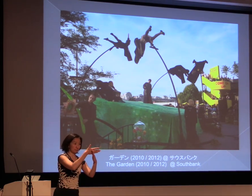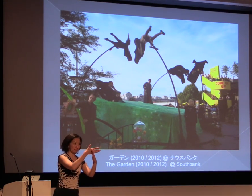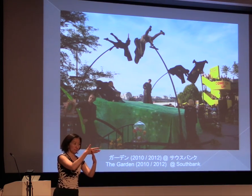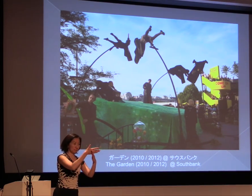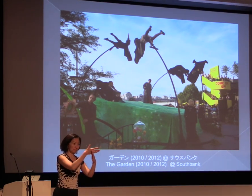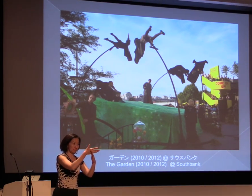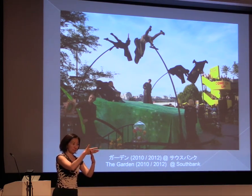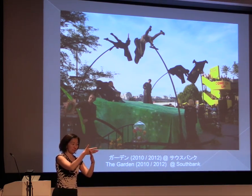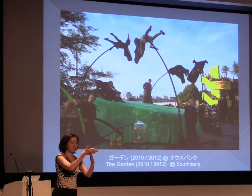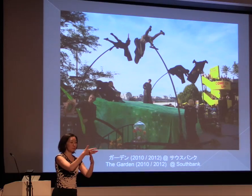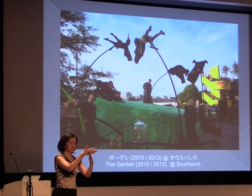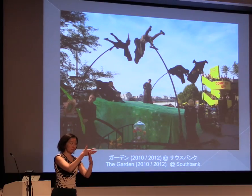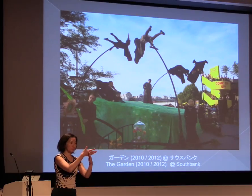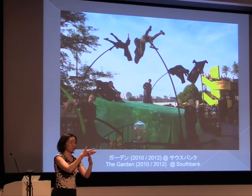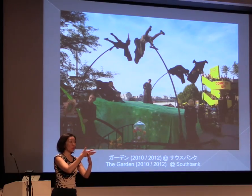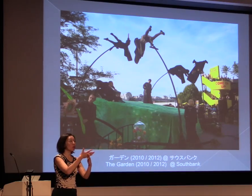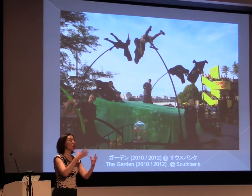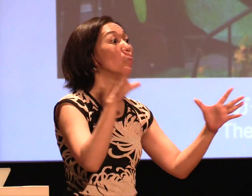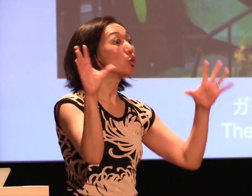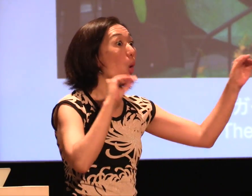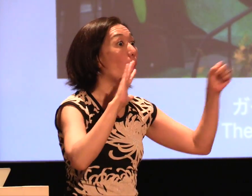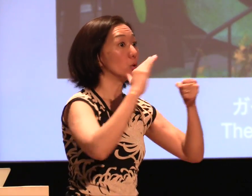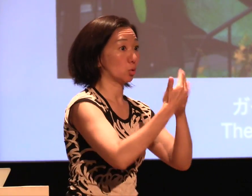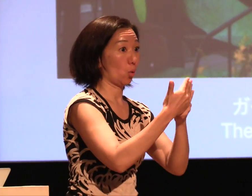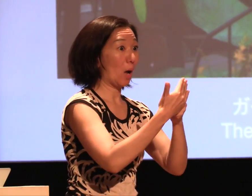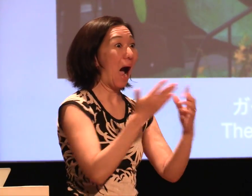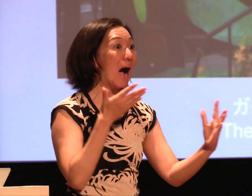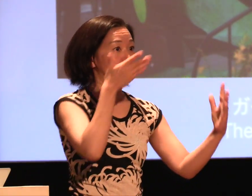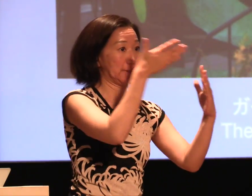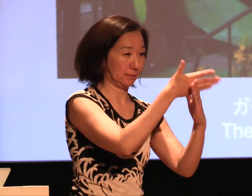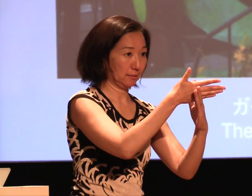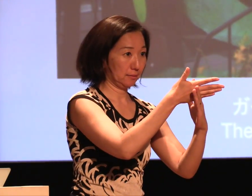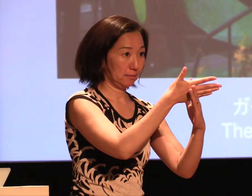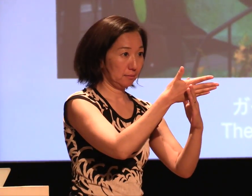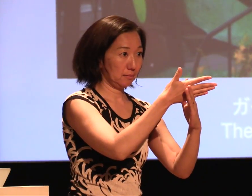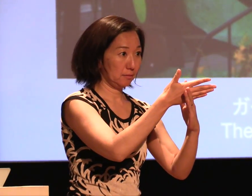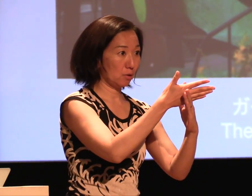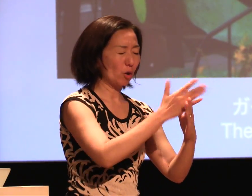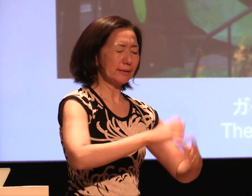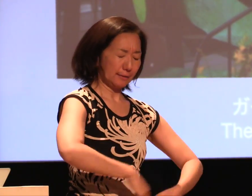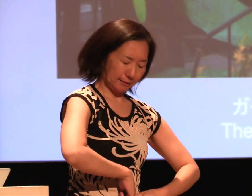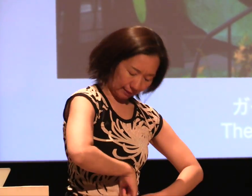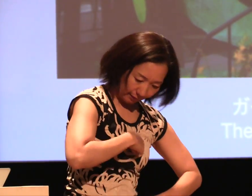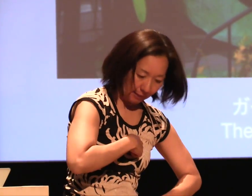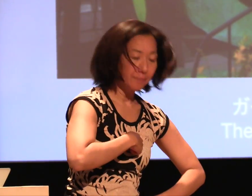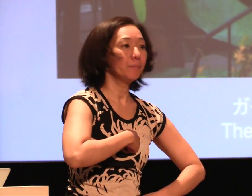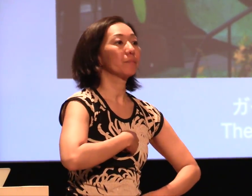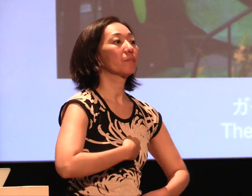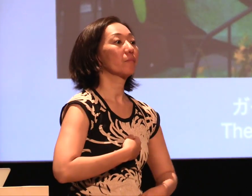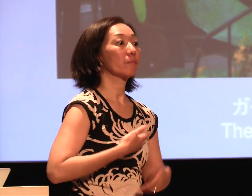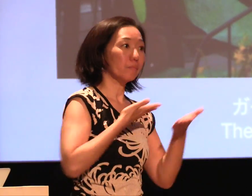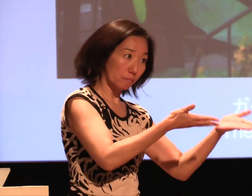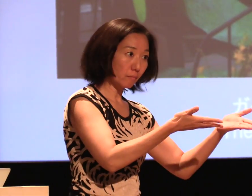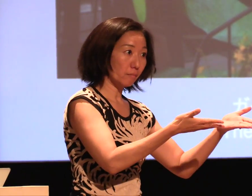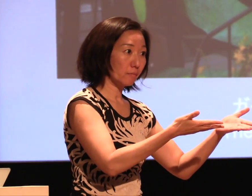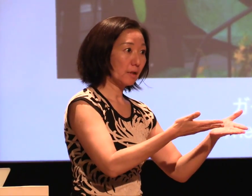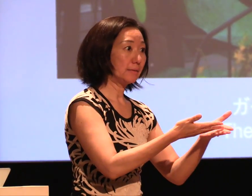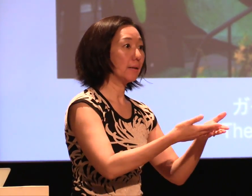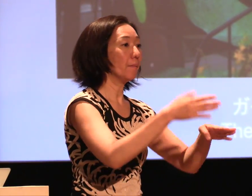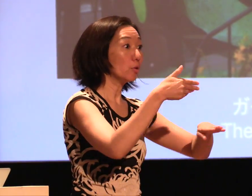するためのアクセス、情報保障のためのアクセスがしっかりと提供